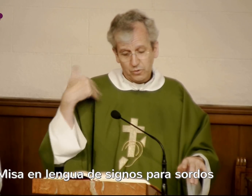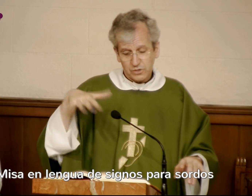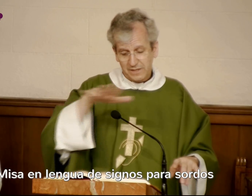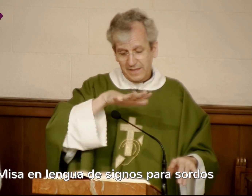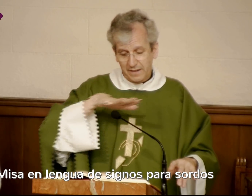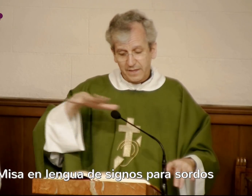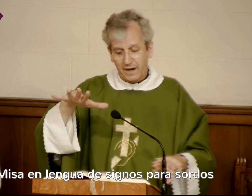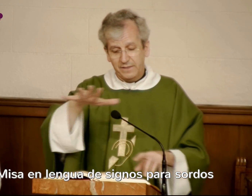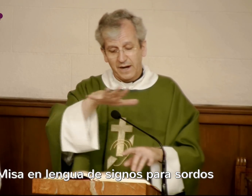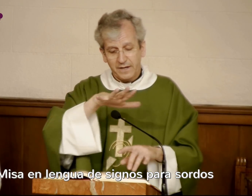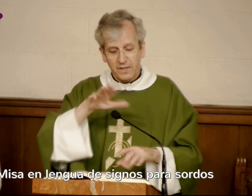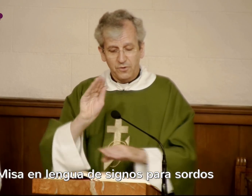pueblos de alrededor